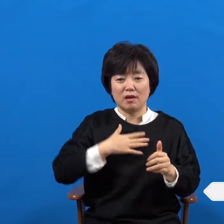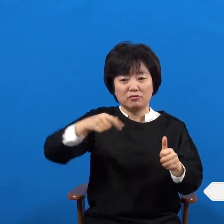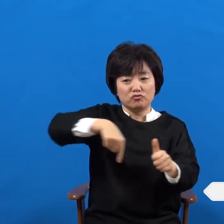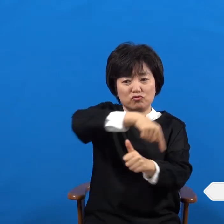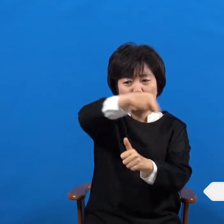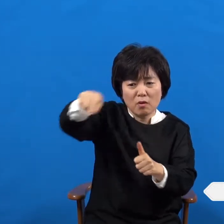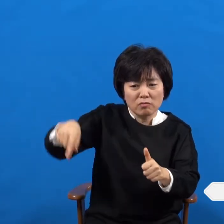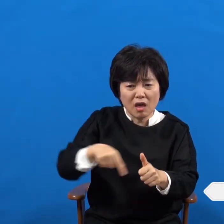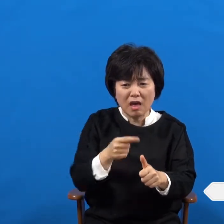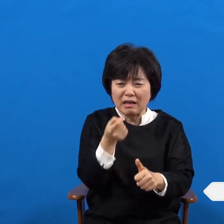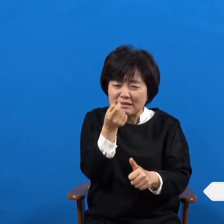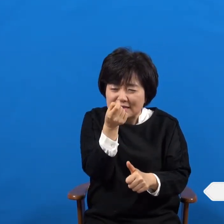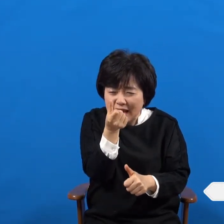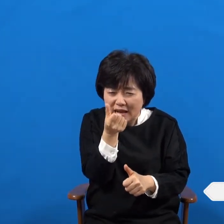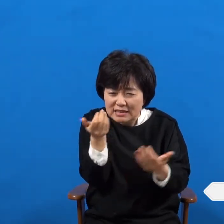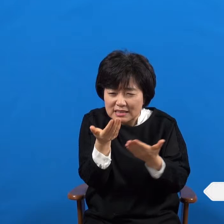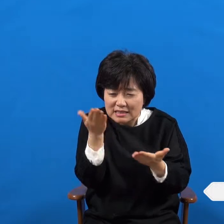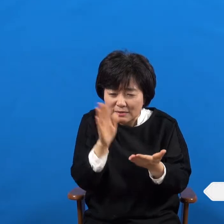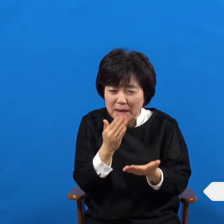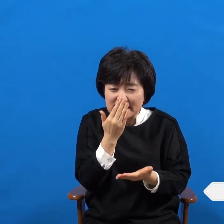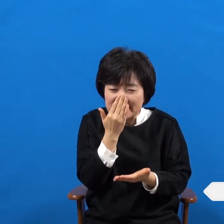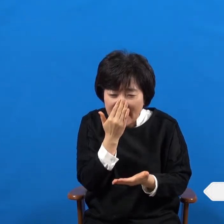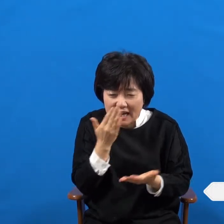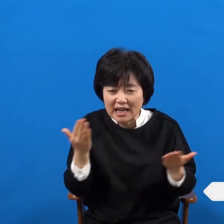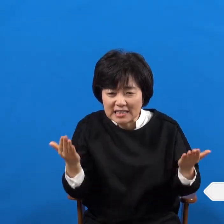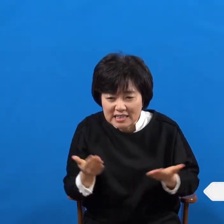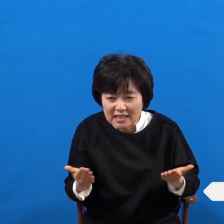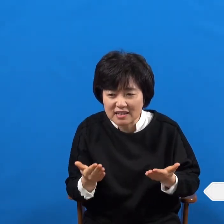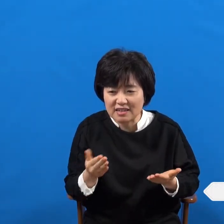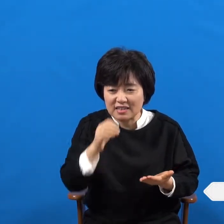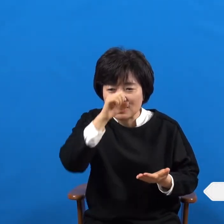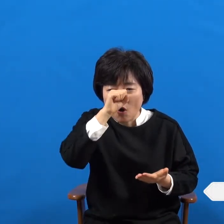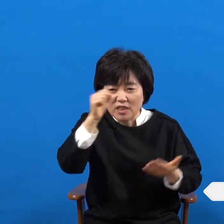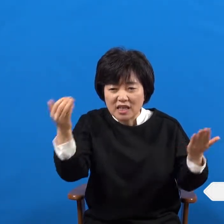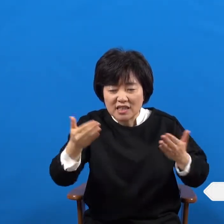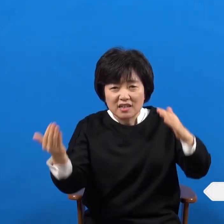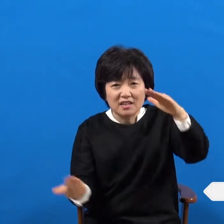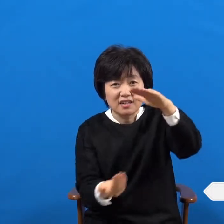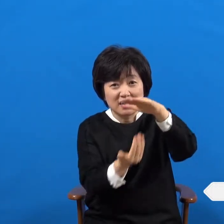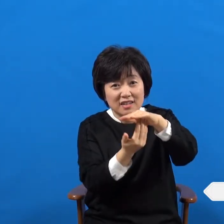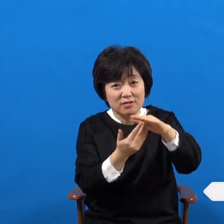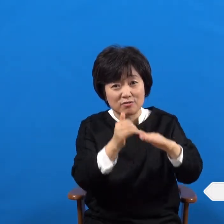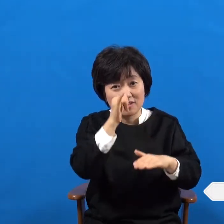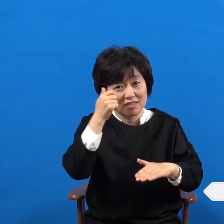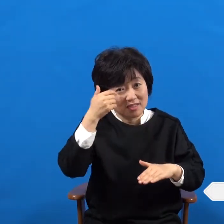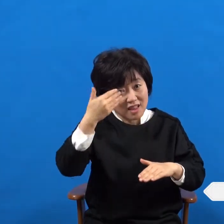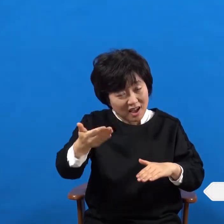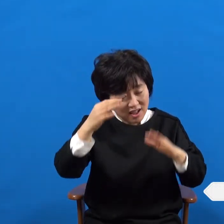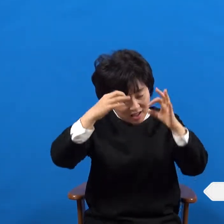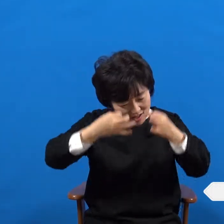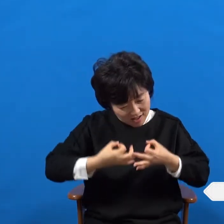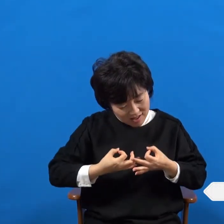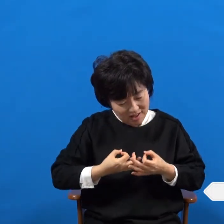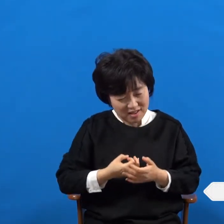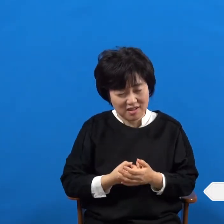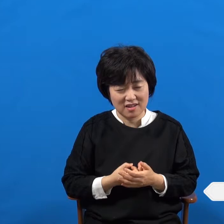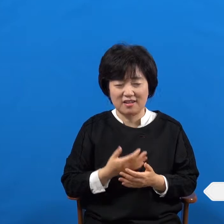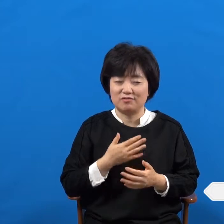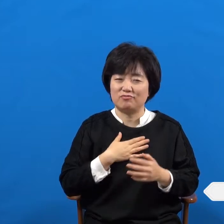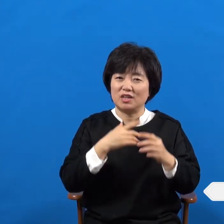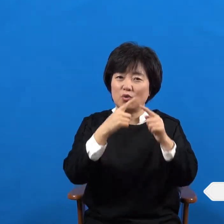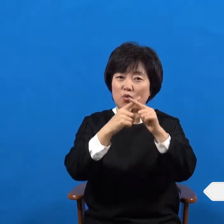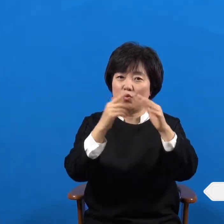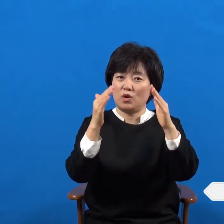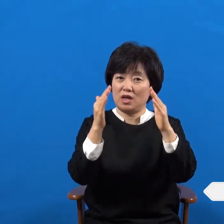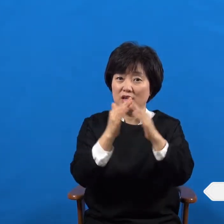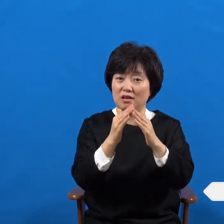실제로 착한 일, 선한 일이 이루어지고 있는가? 저는 저희 교회를 생각하면서